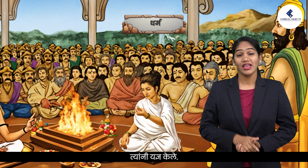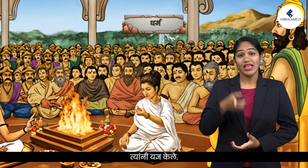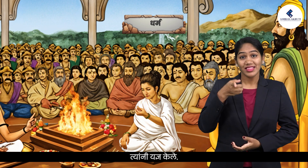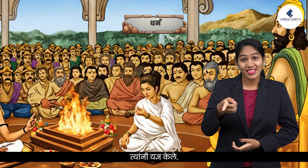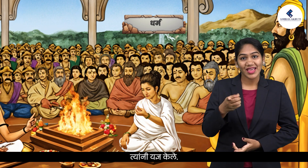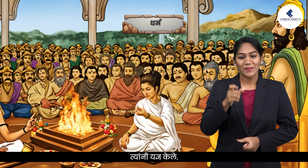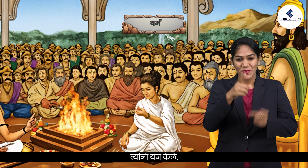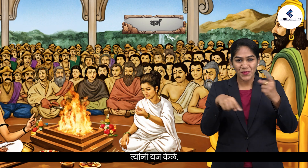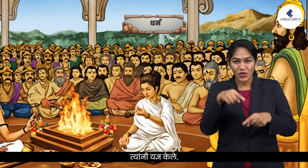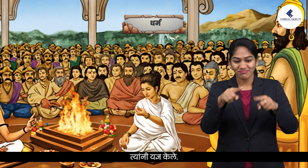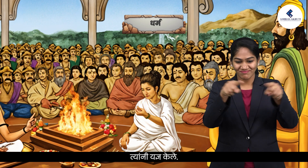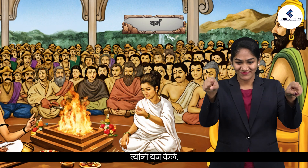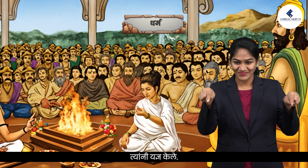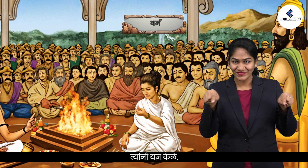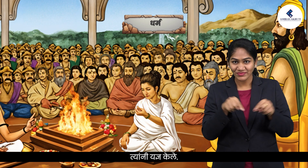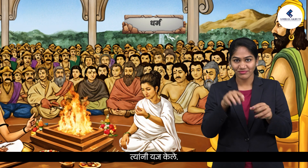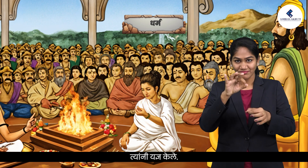त्यांनी यज्ञ केले.